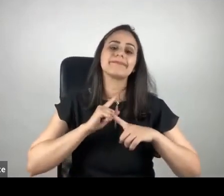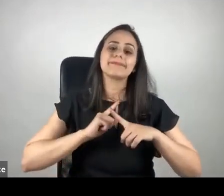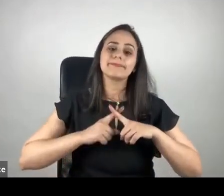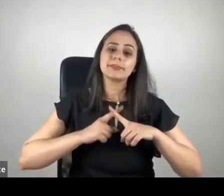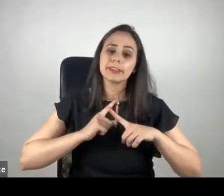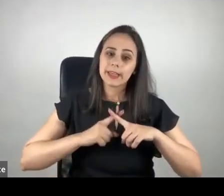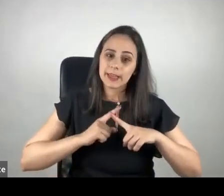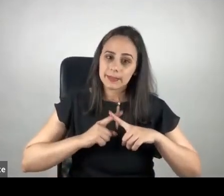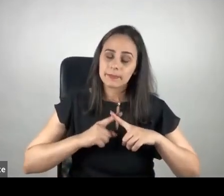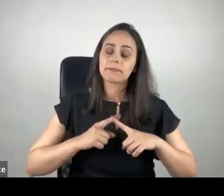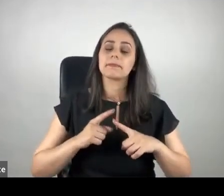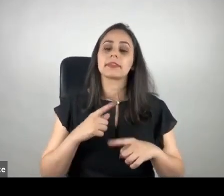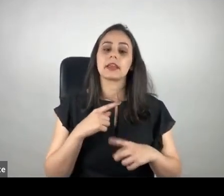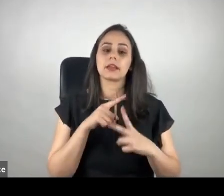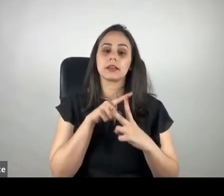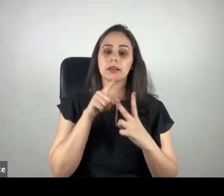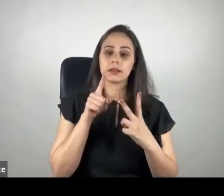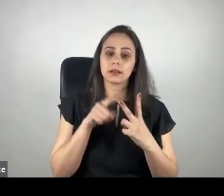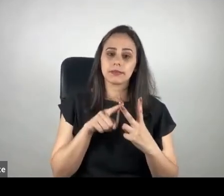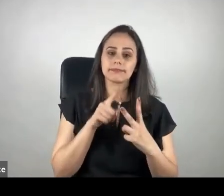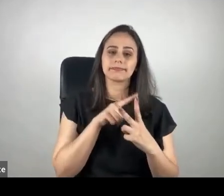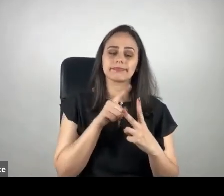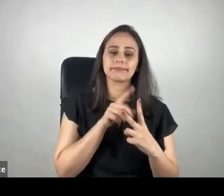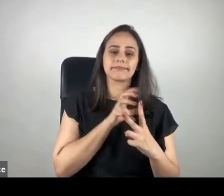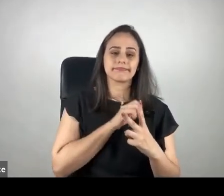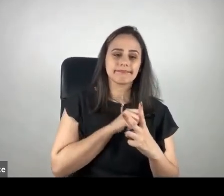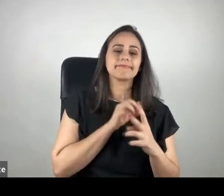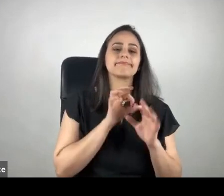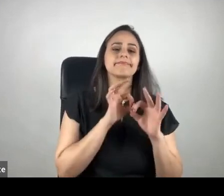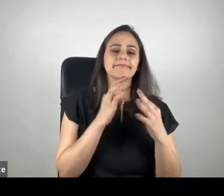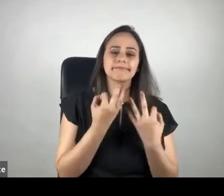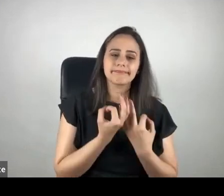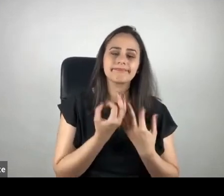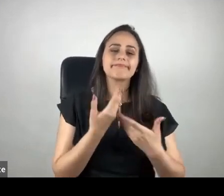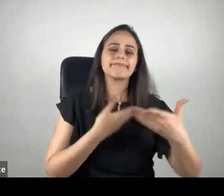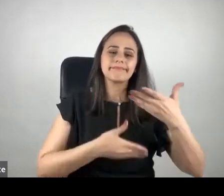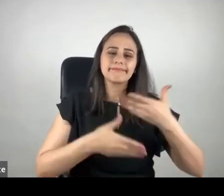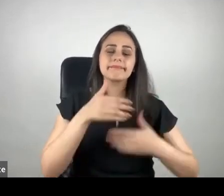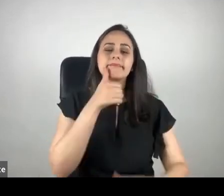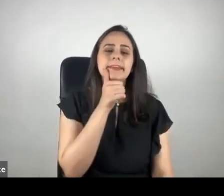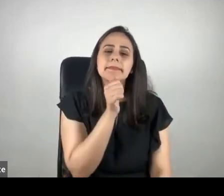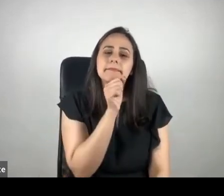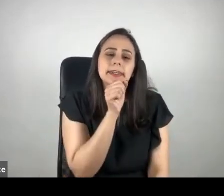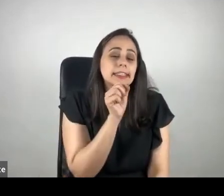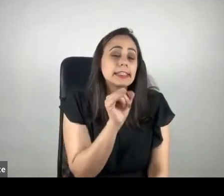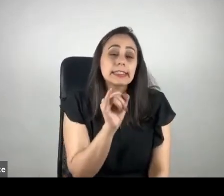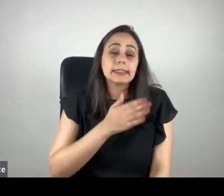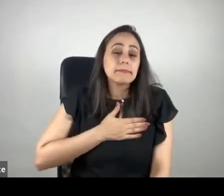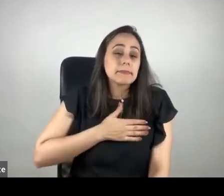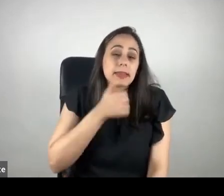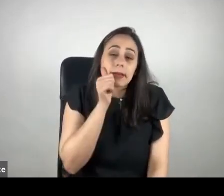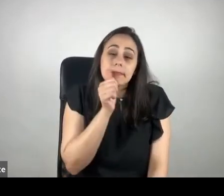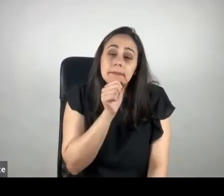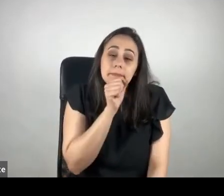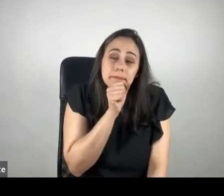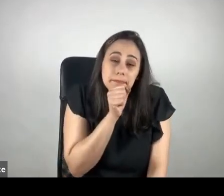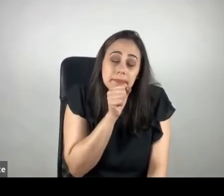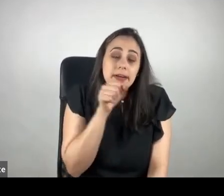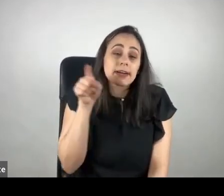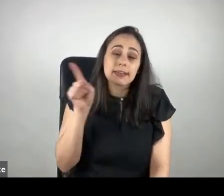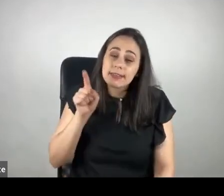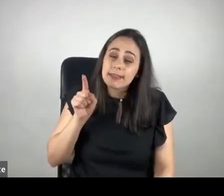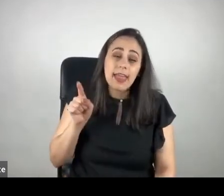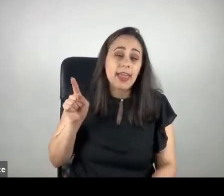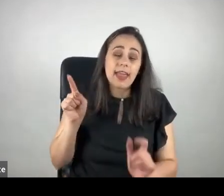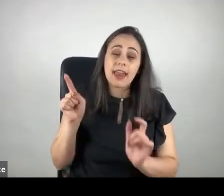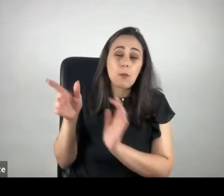condições: amor de família. Se a minha mãe não tivesse feito o que ela